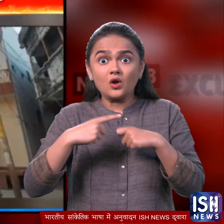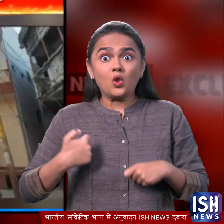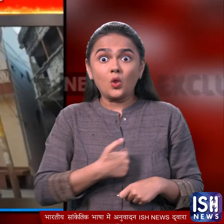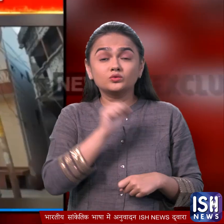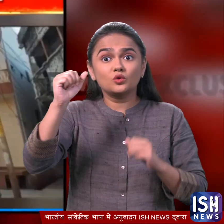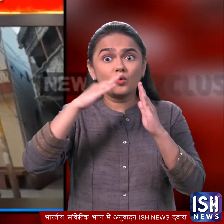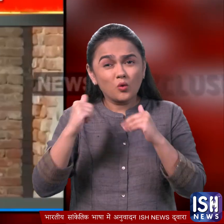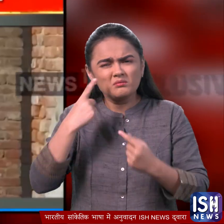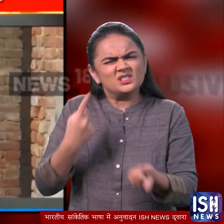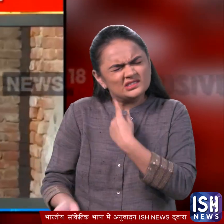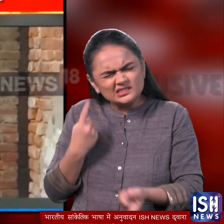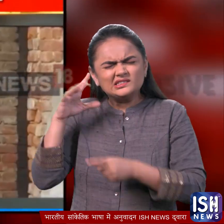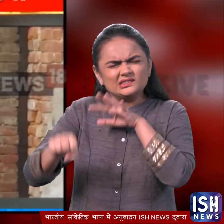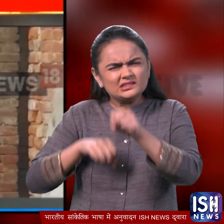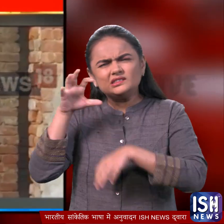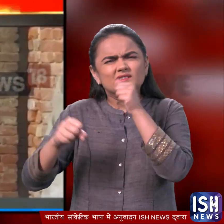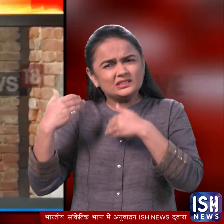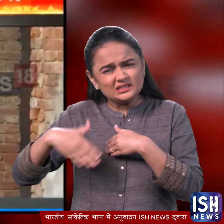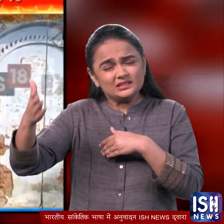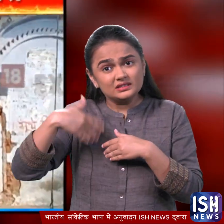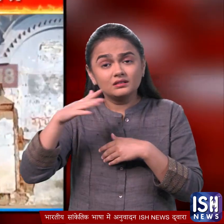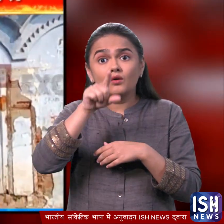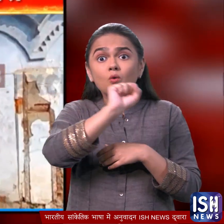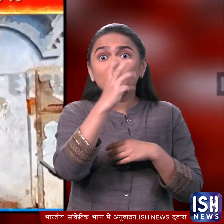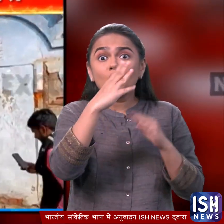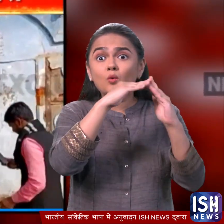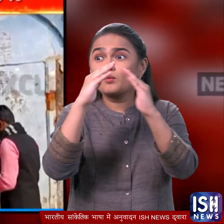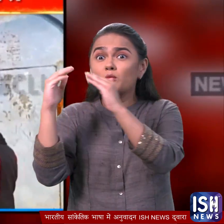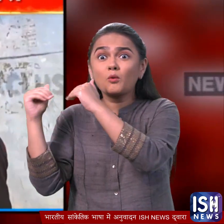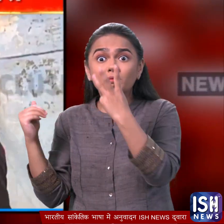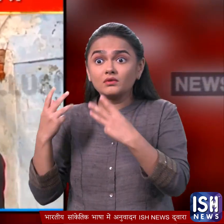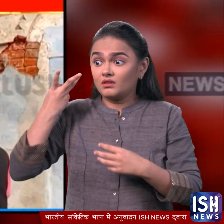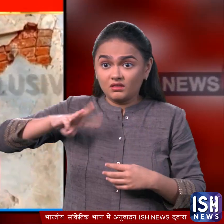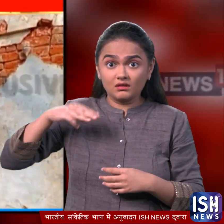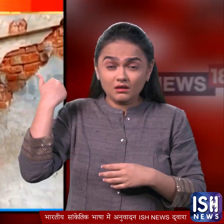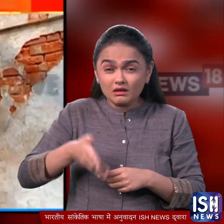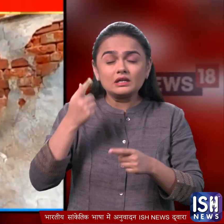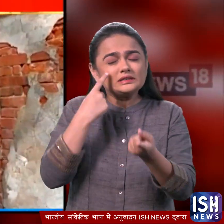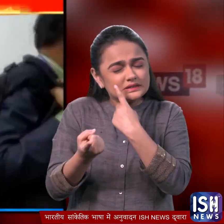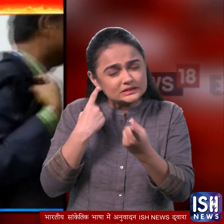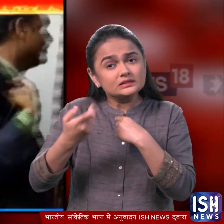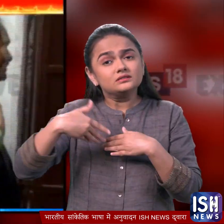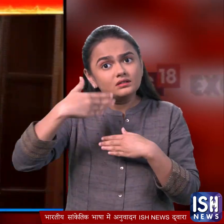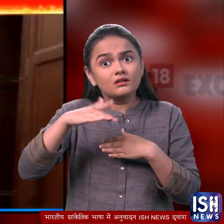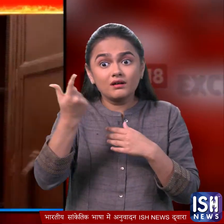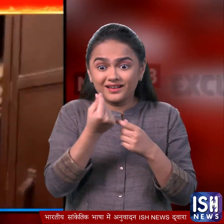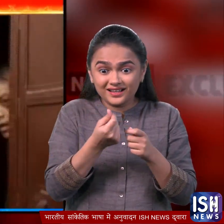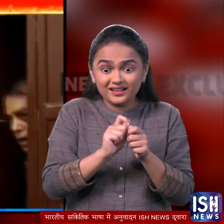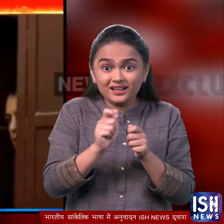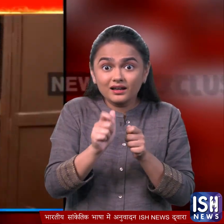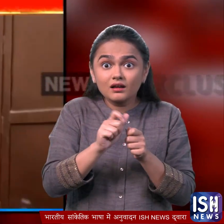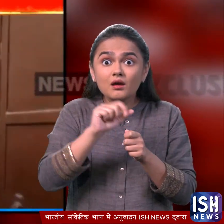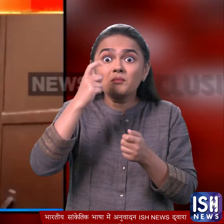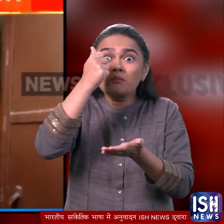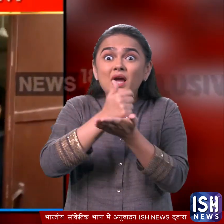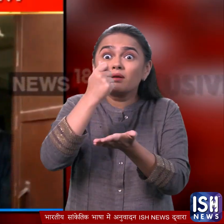पर भी छापेमारी चलती रही। संकरी गलियों के बीच बने 3 घरों में भी पिछले 3 दिन से छापेमारी चल रही है, जहां नोटों को गिनने के